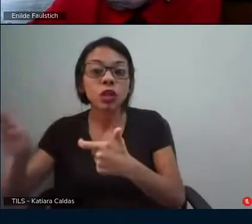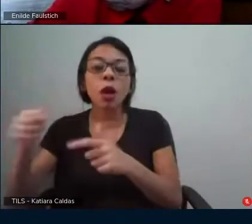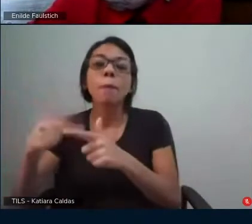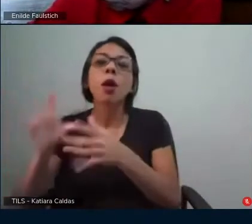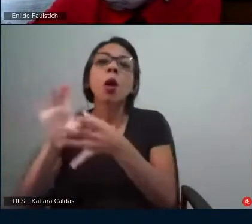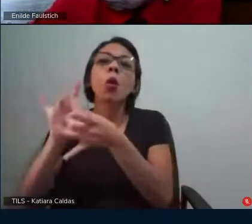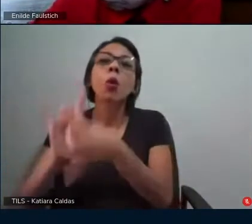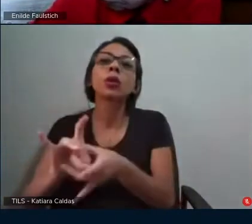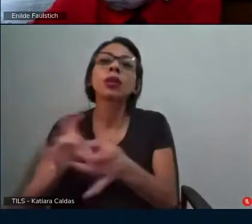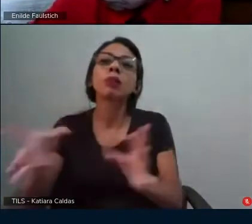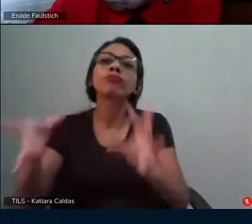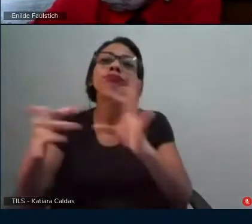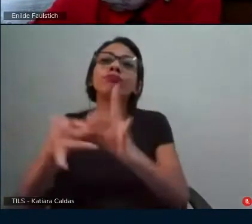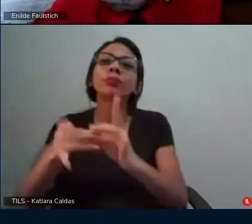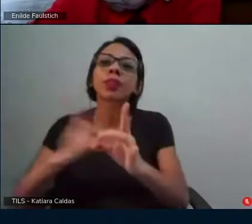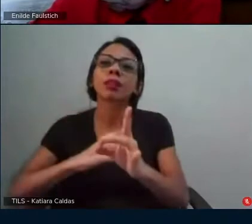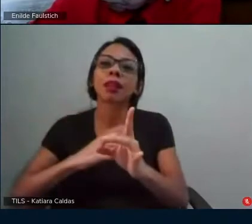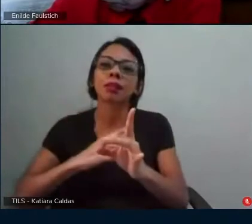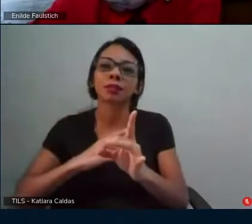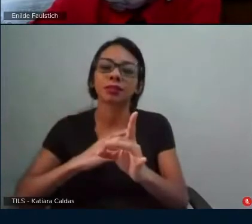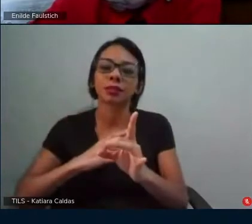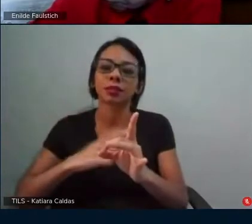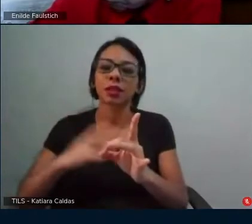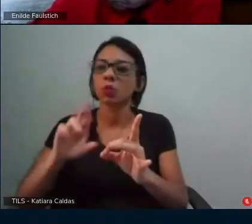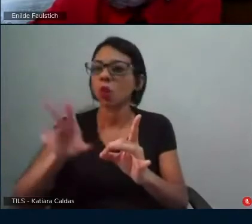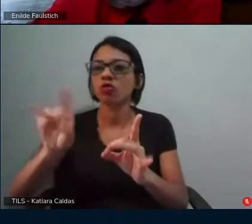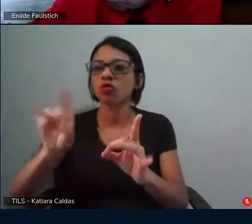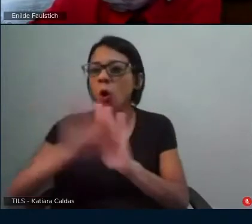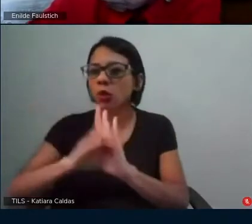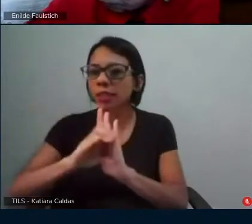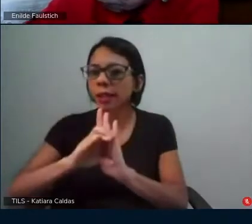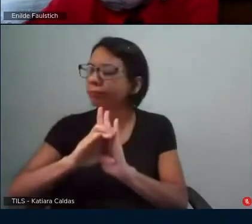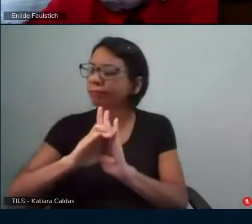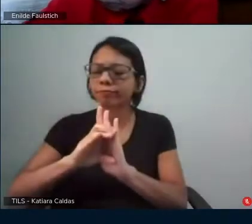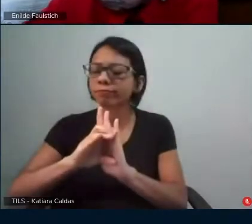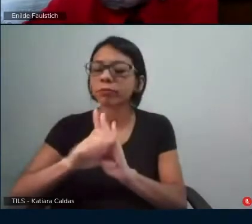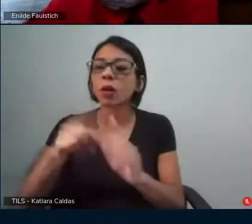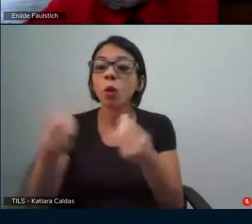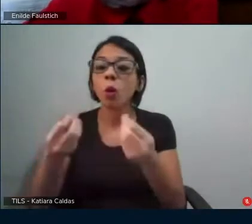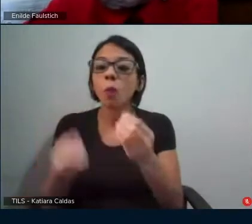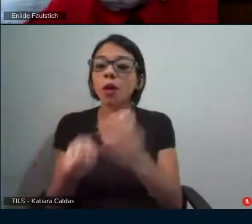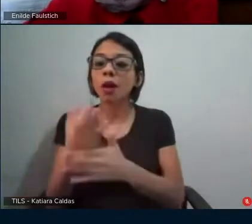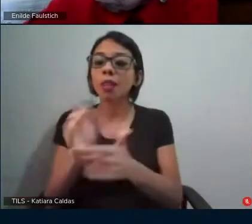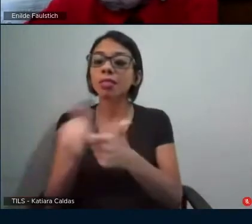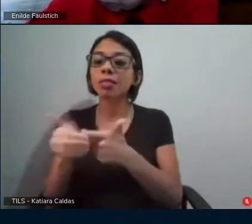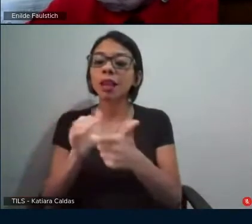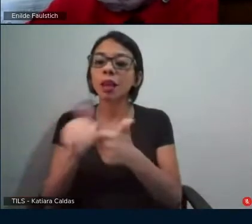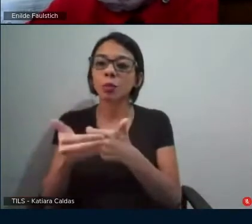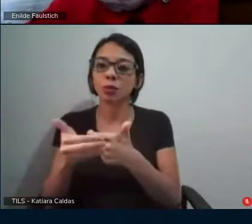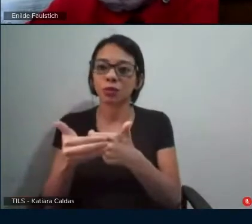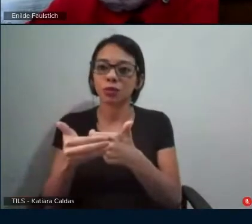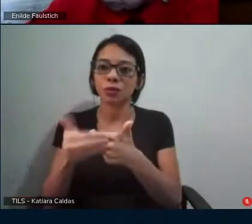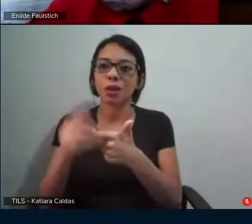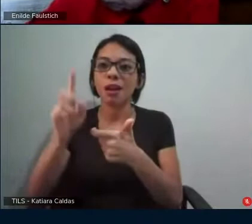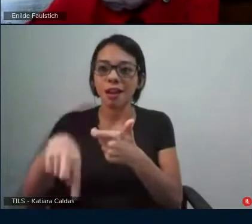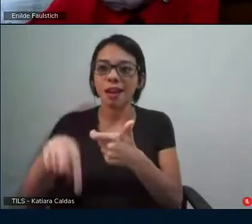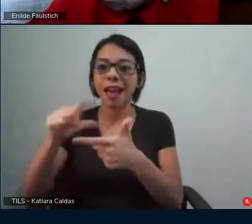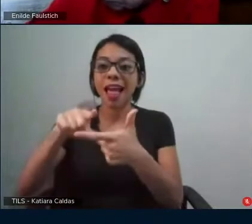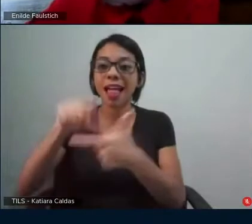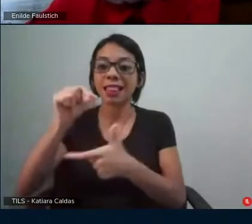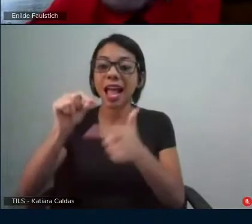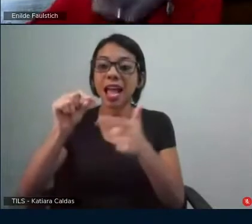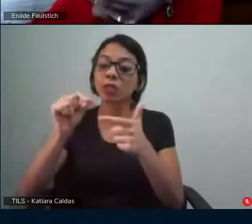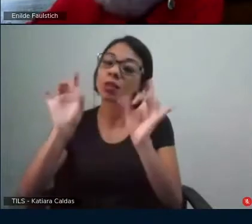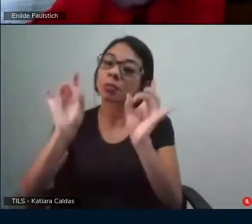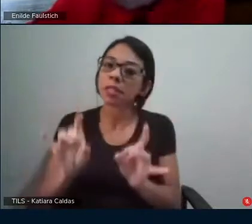estão unidos não só pelo conceito, mas pela constituição do termo, que é um léxico